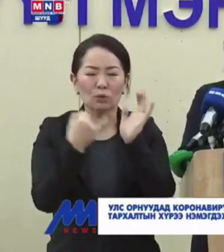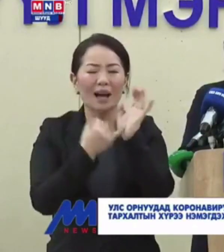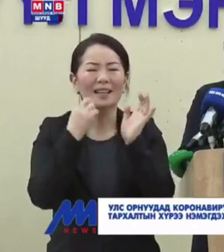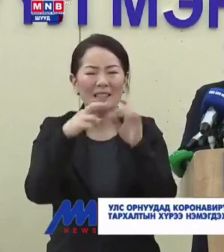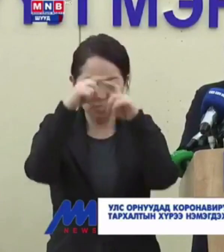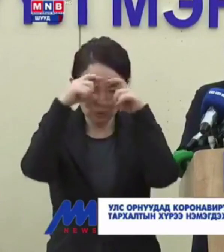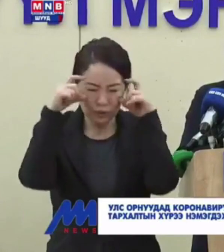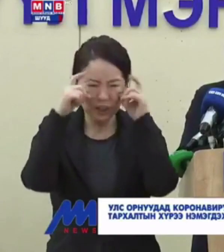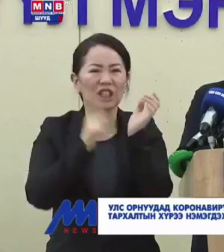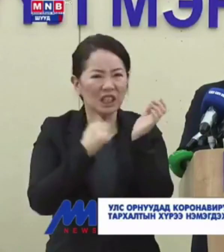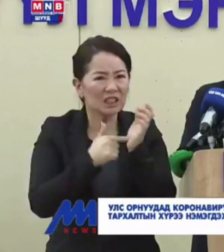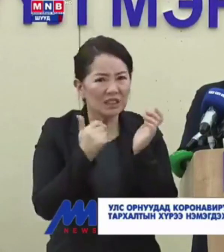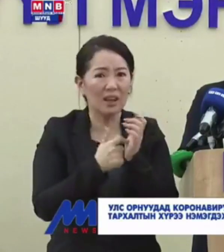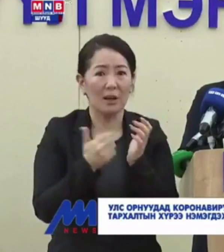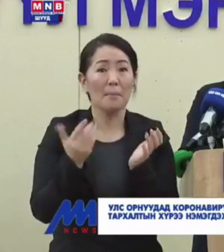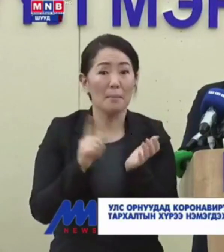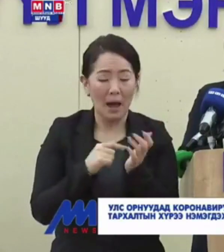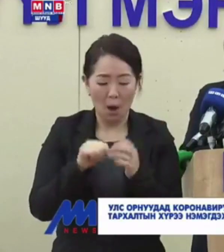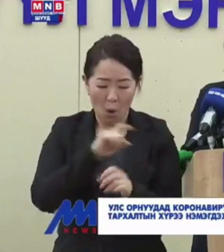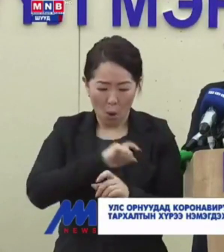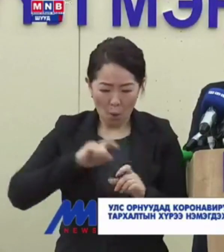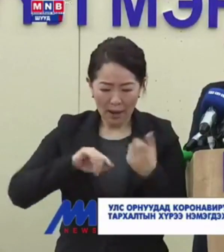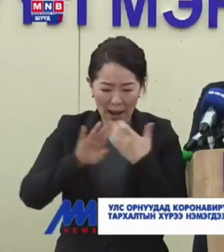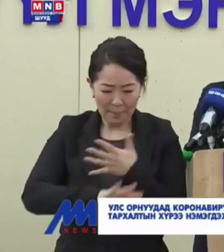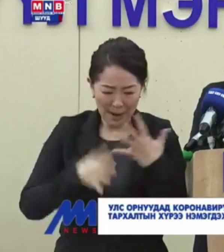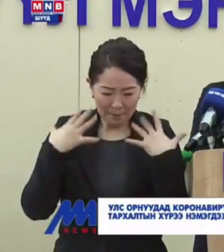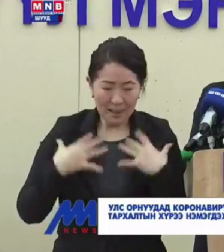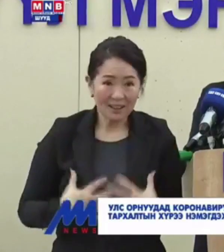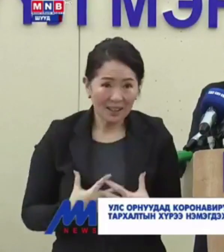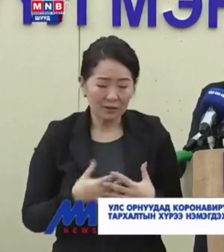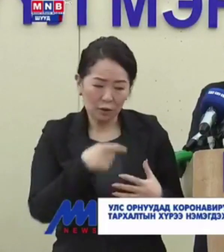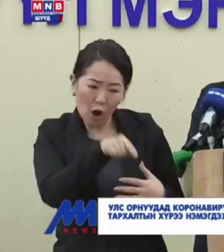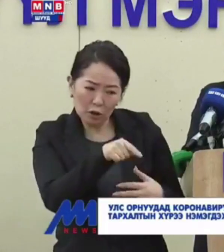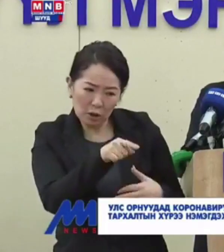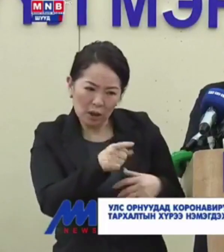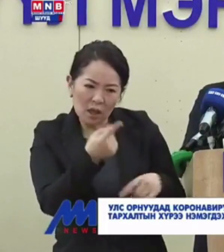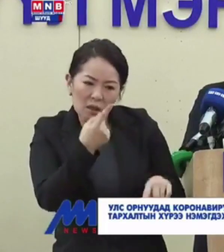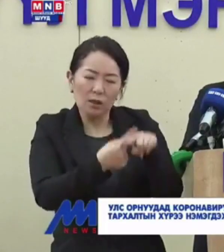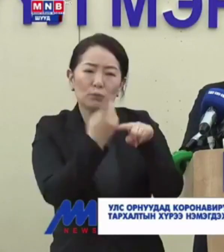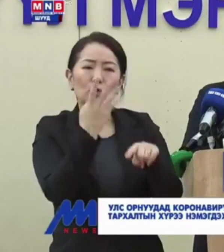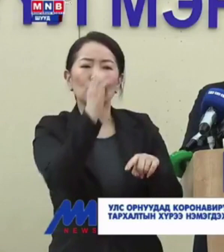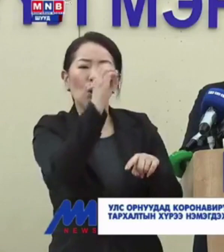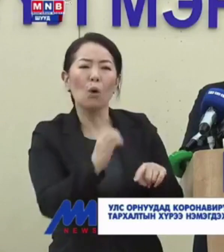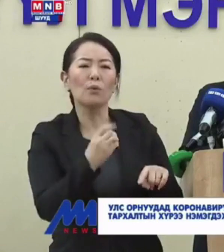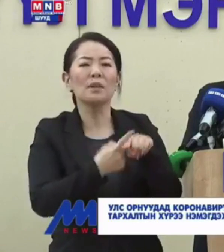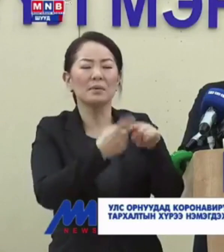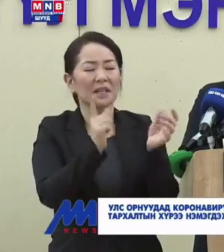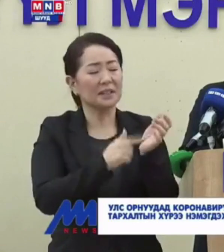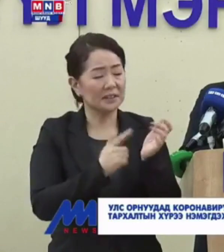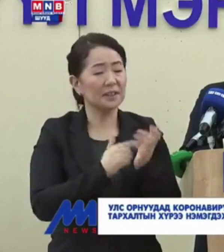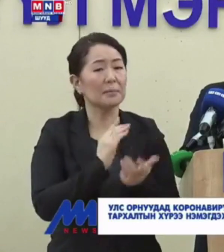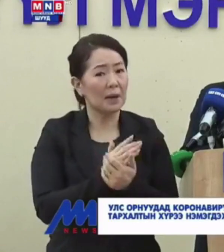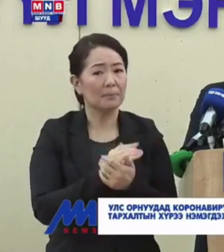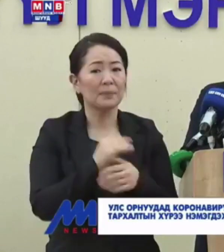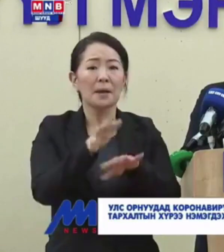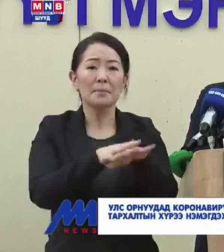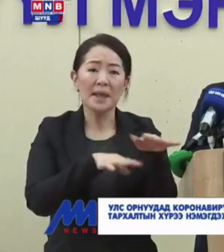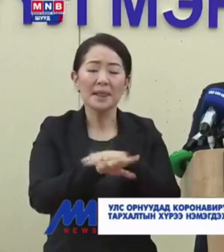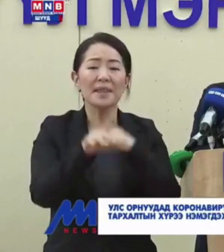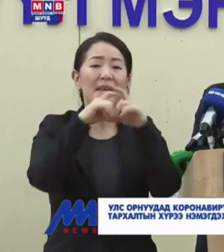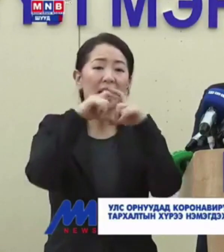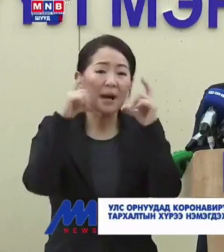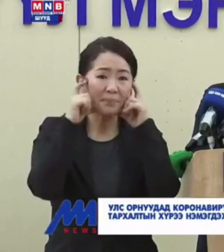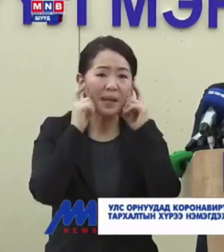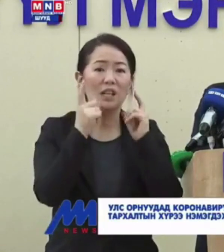шаардагдах ба хувийн хамгааллын хэрэгслийн хангамжийг одоогоос 40%-аар нэмэгдүүлэх бол шаардлагатай байгаа. Бэлгийн амны хаалт